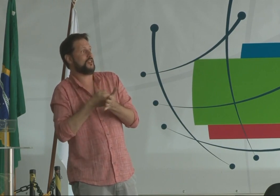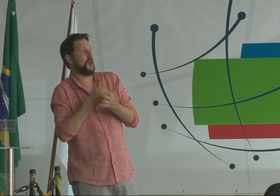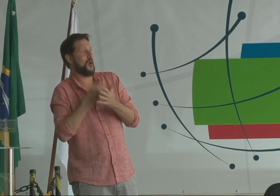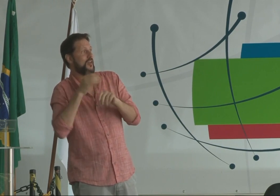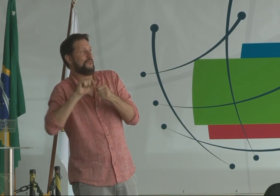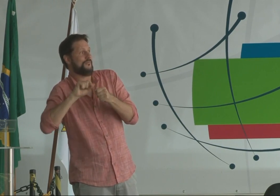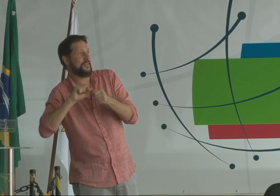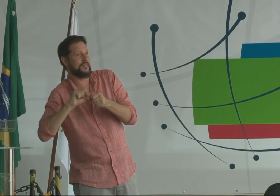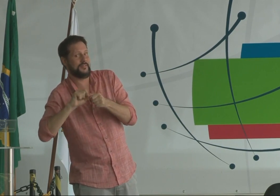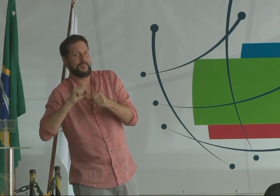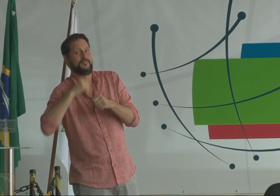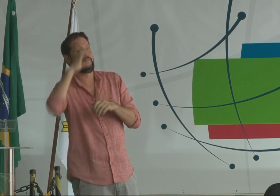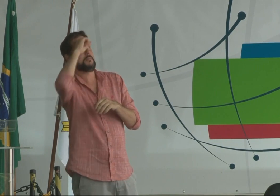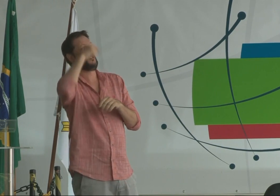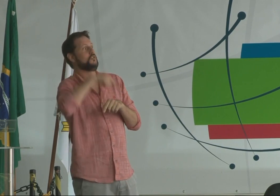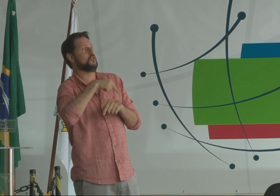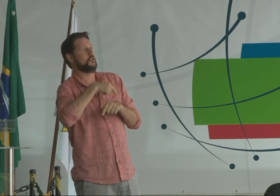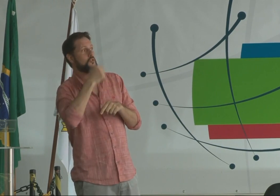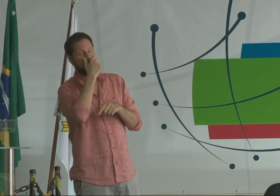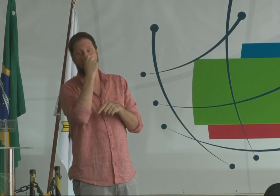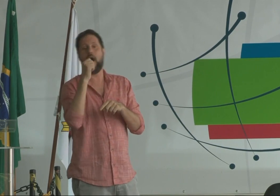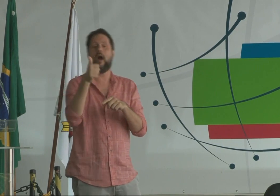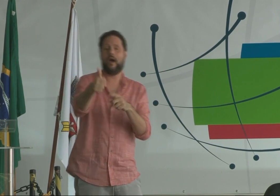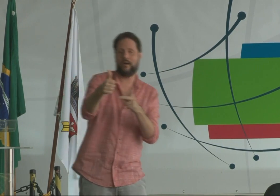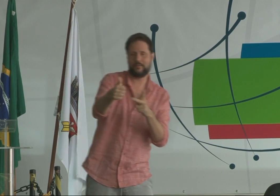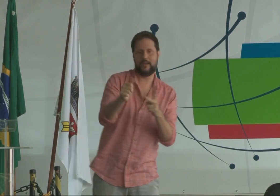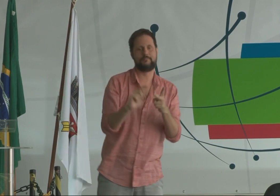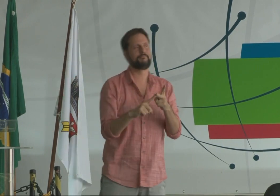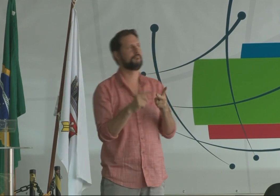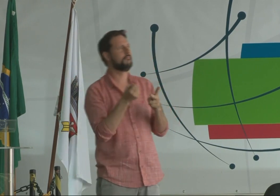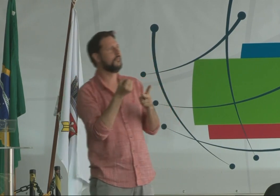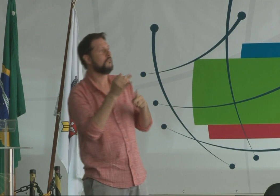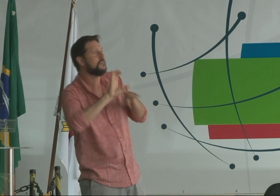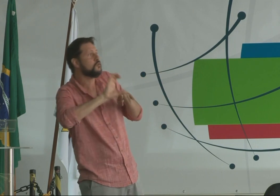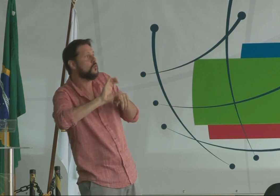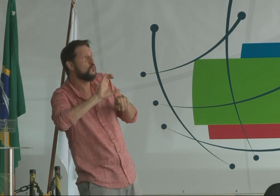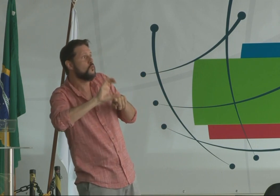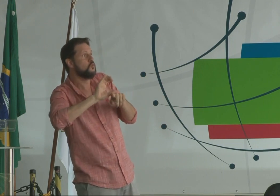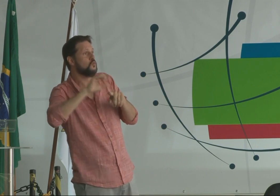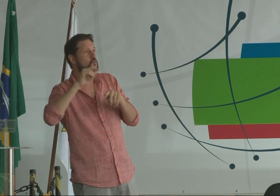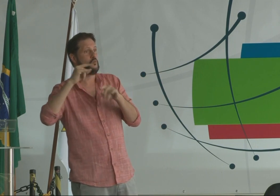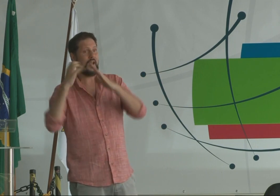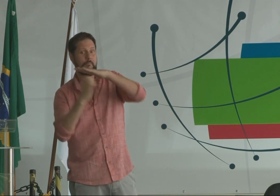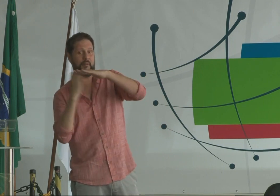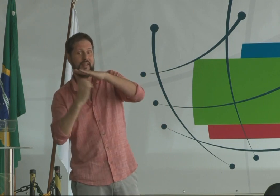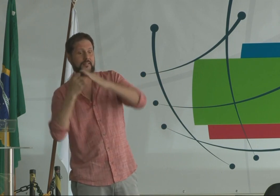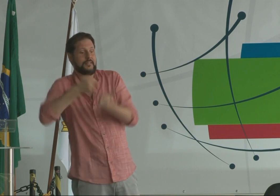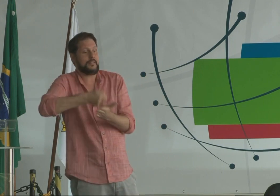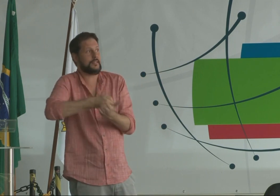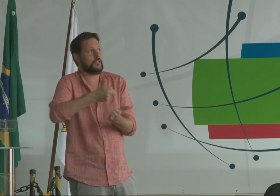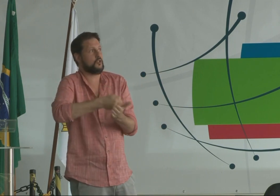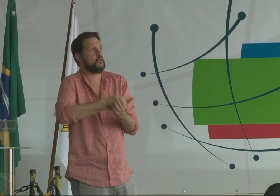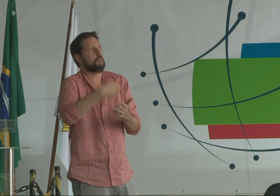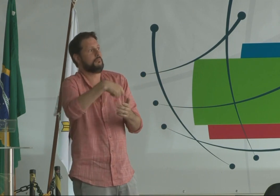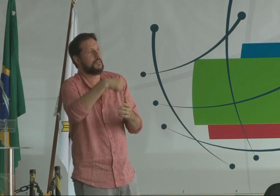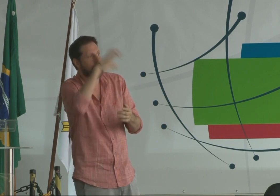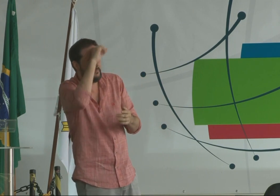E eu percebo, por exemplo, quando que isso acontece ainda hoje, sendo que a Liga, por exemplo, é uma disciplina obrigatória em diversos cursos, e a gente tem